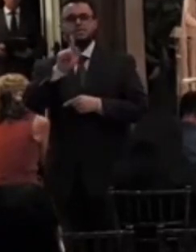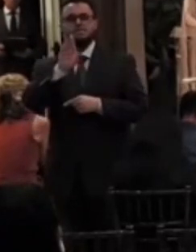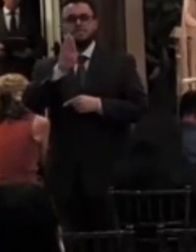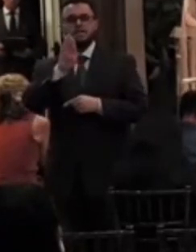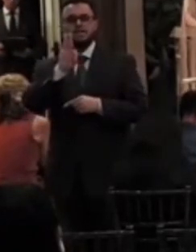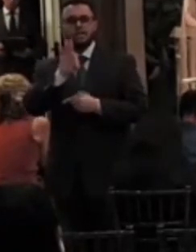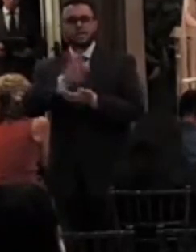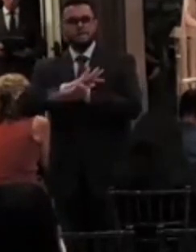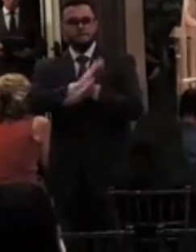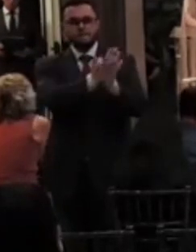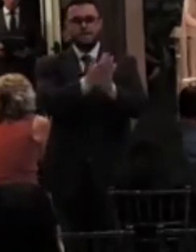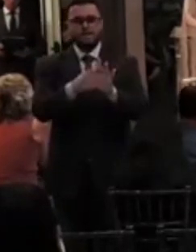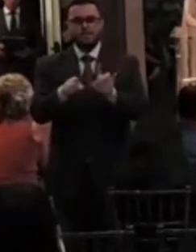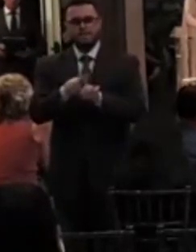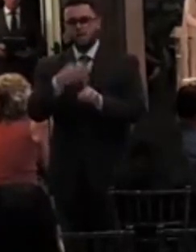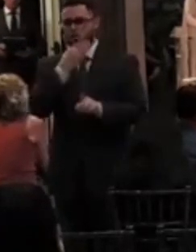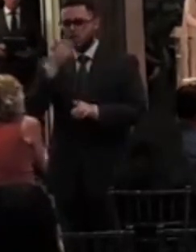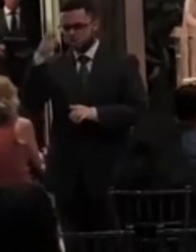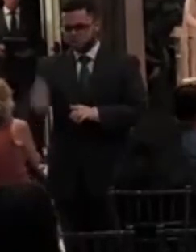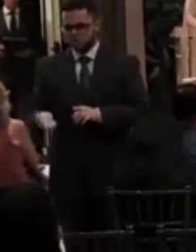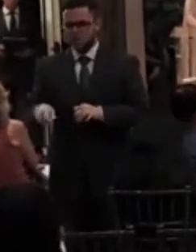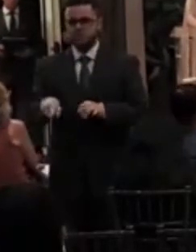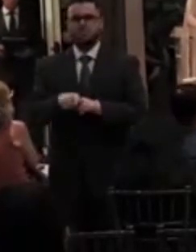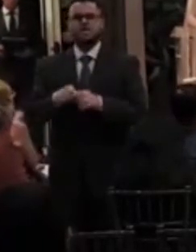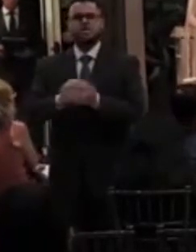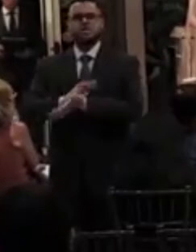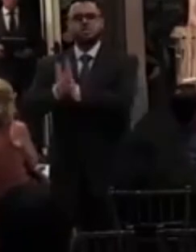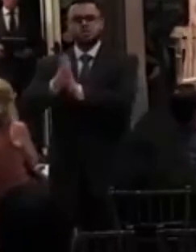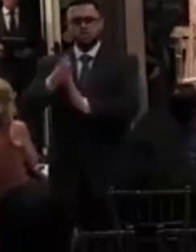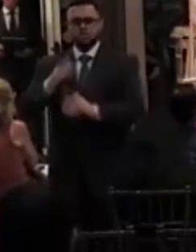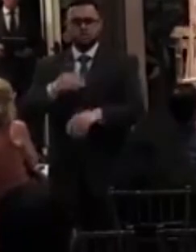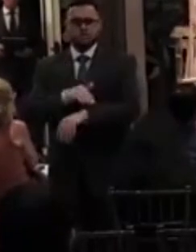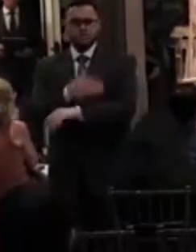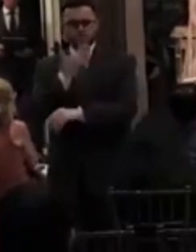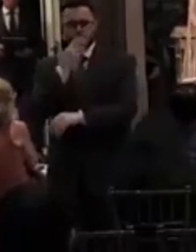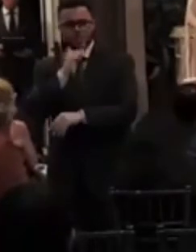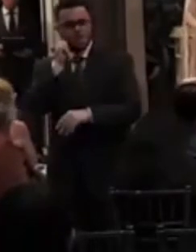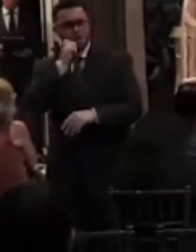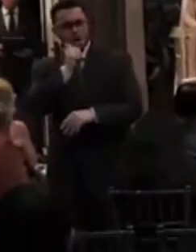ao sexismo, ao racismo, à xenofobia.